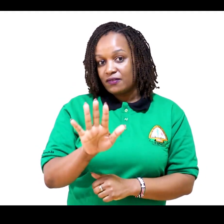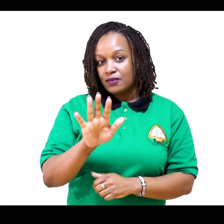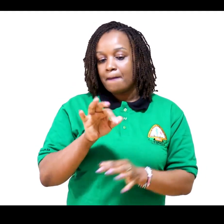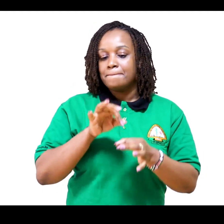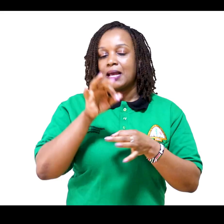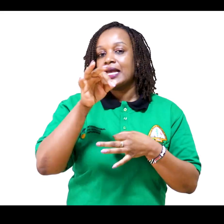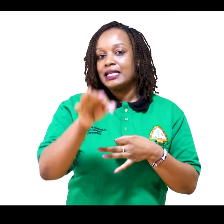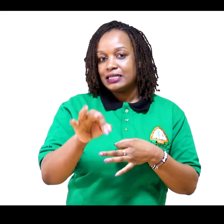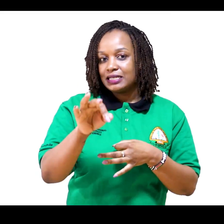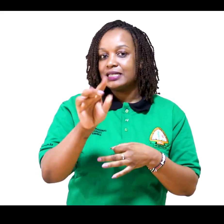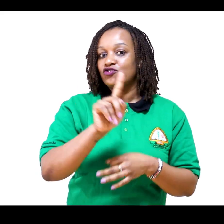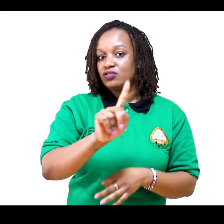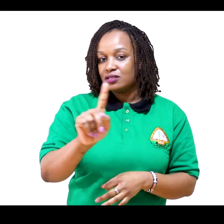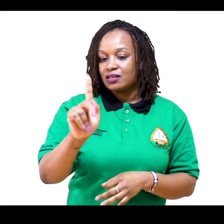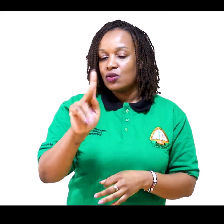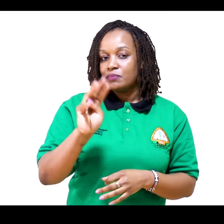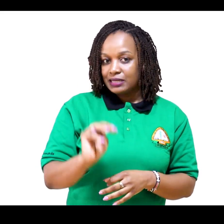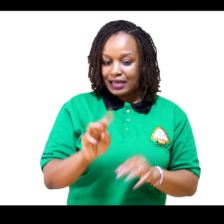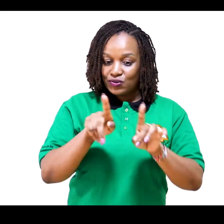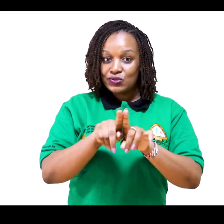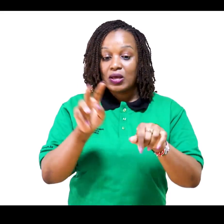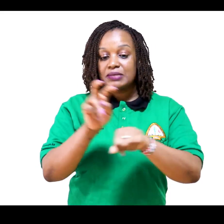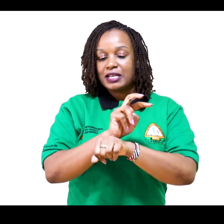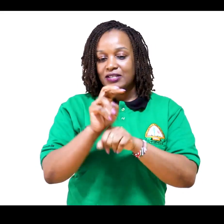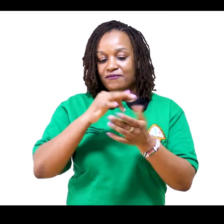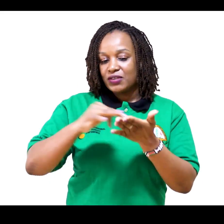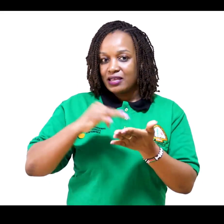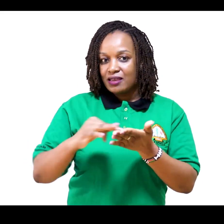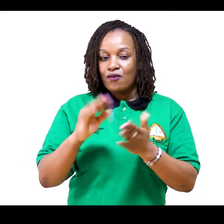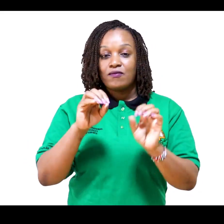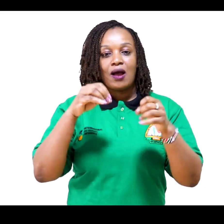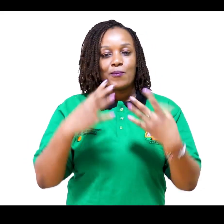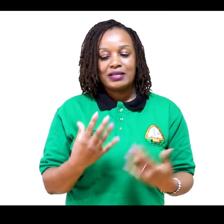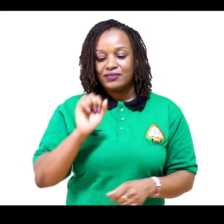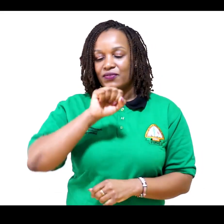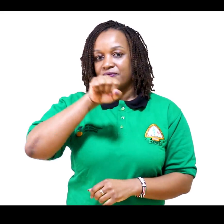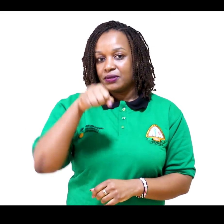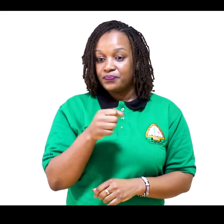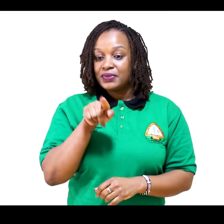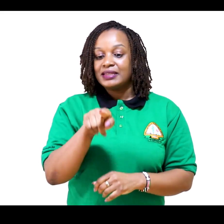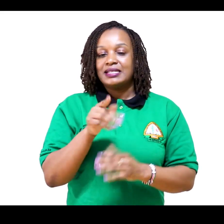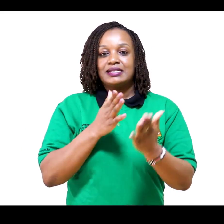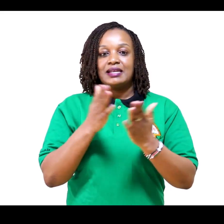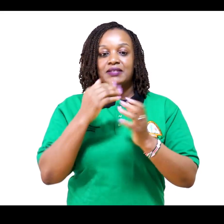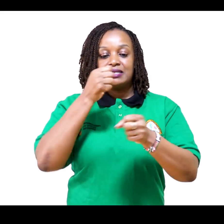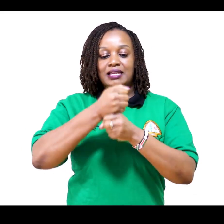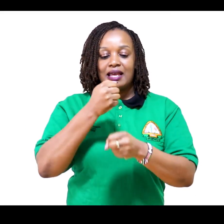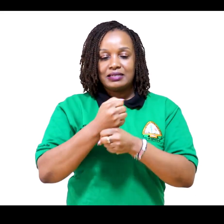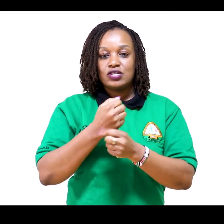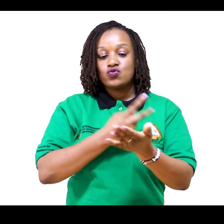58.5 maili kwa kilomita na ada ya ukaguzi ya shilingi 5,000. Huduma hii inafanywa ndani